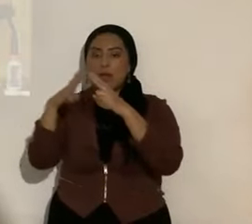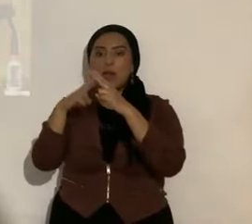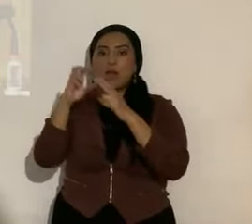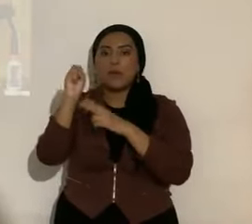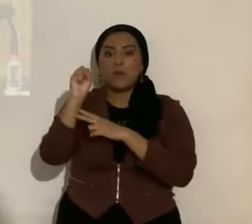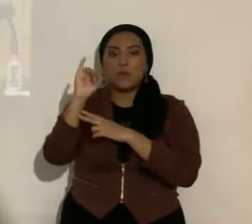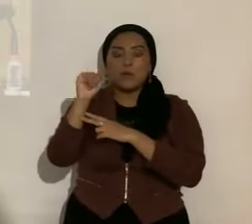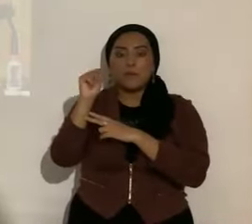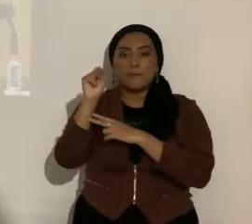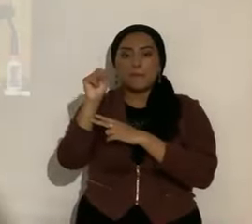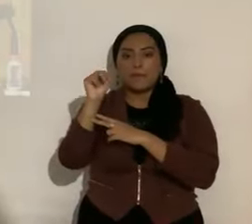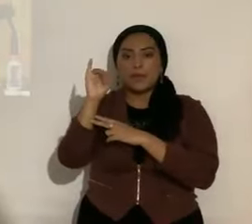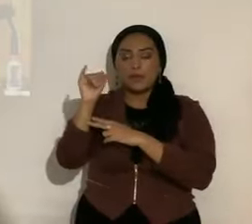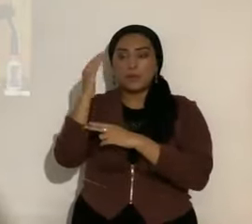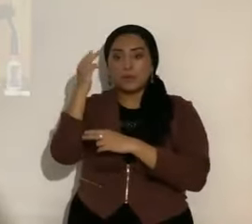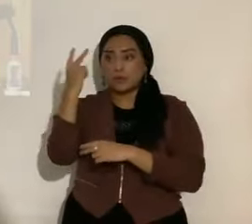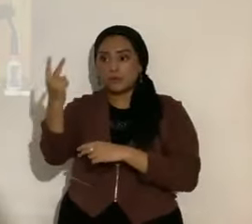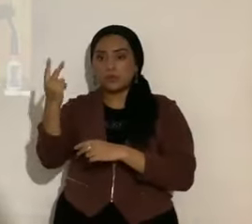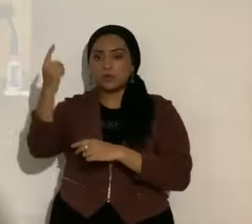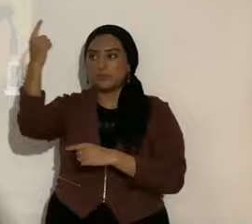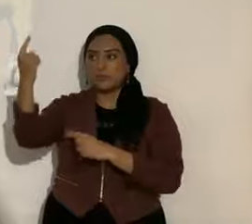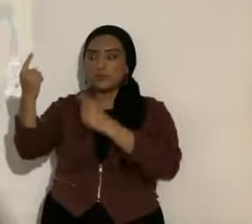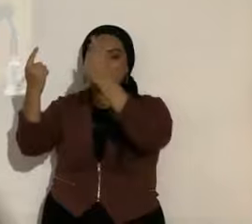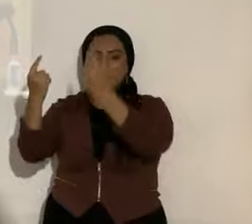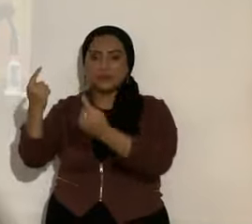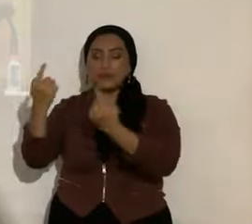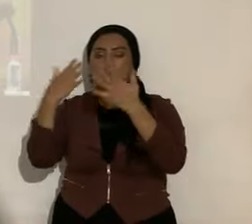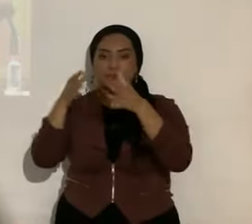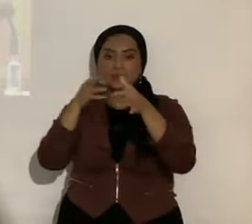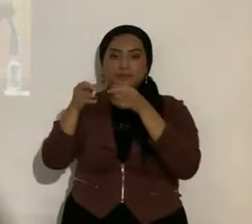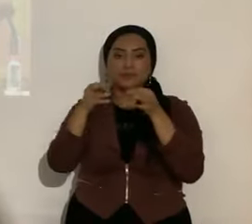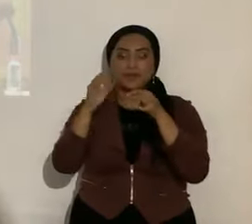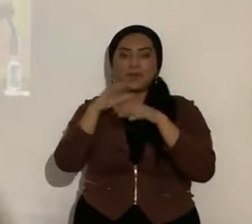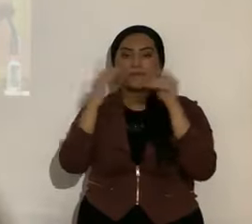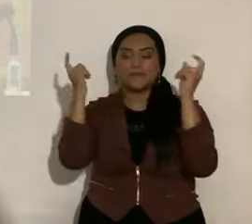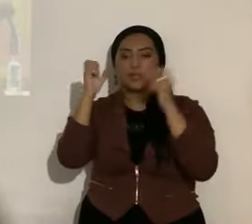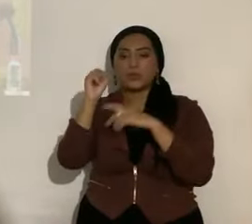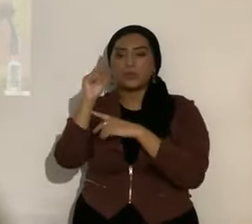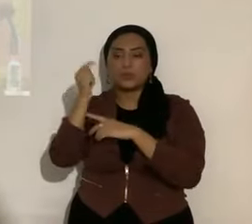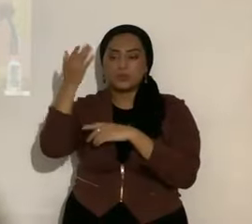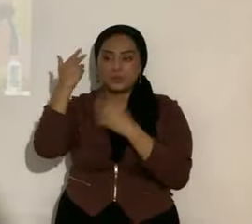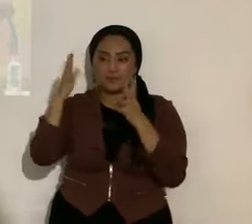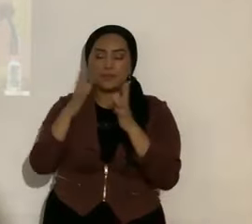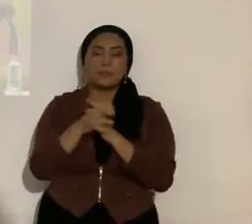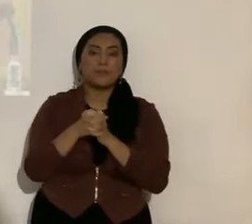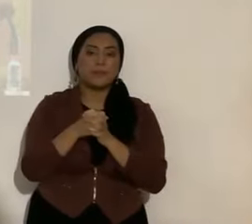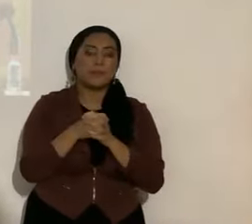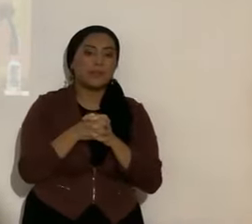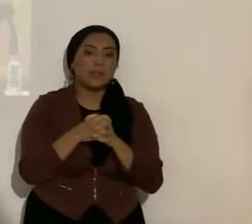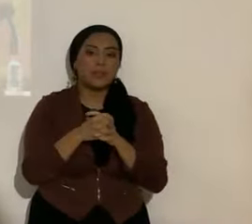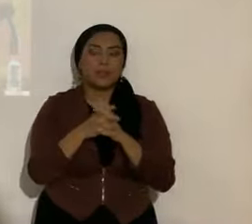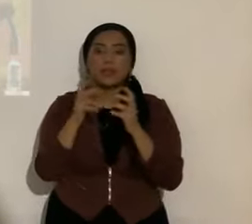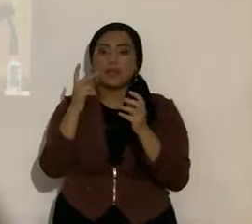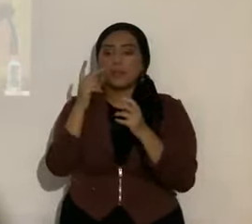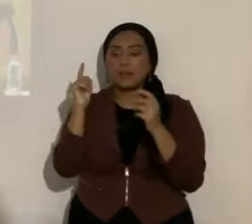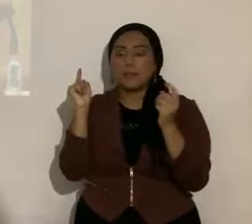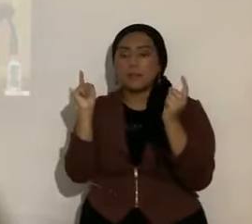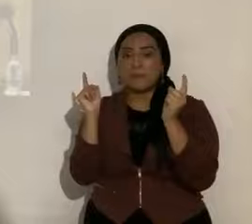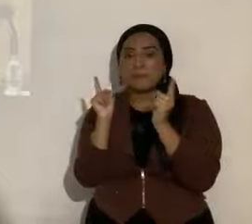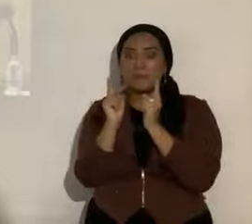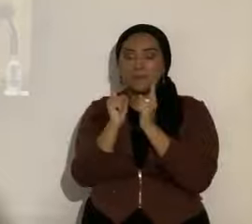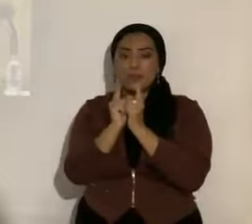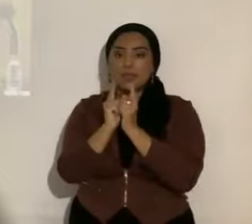¿Sí? Por eso los dos aparecen en la transfiguración que ya ministré en la fiesta de Sukkot. 4. Conocieron